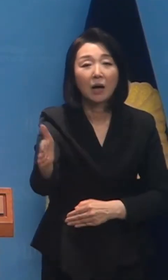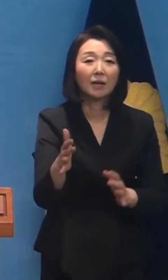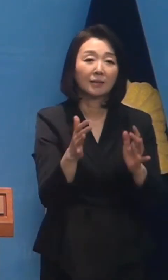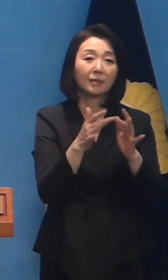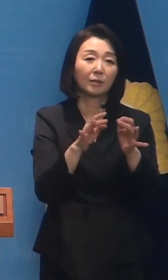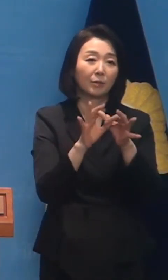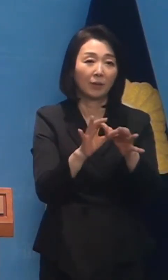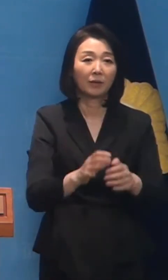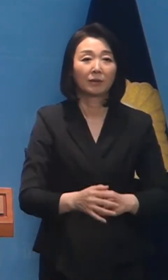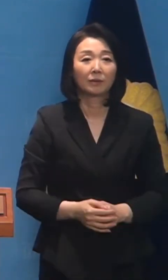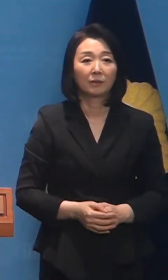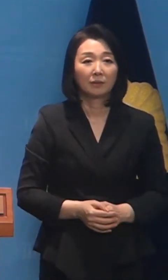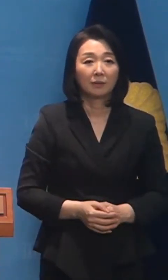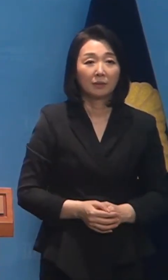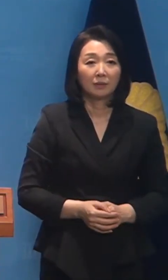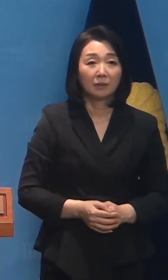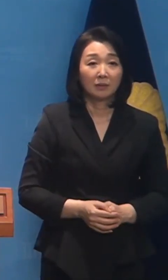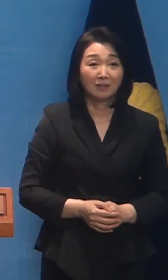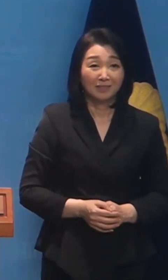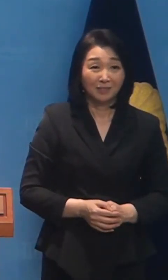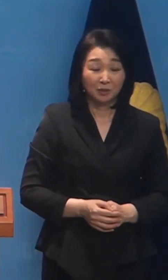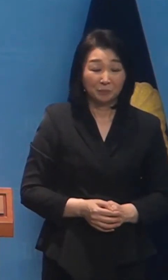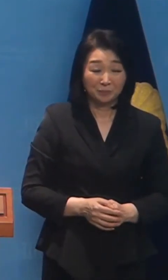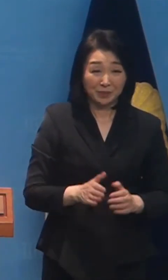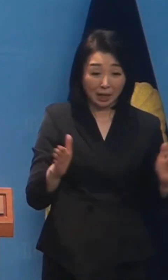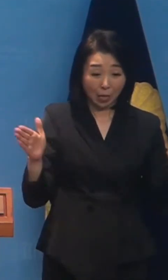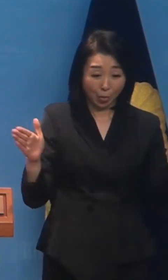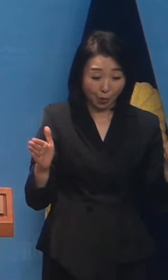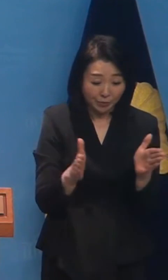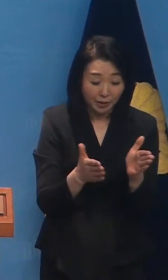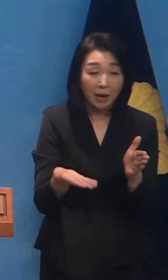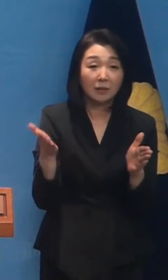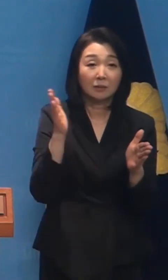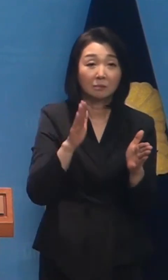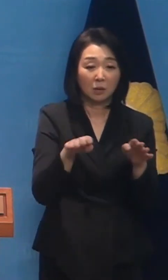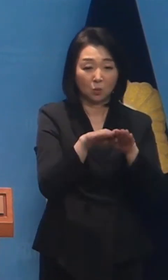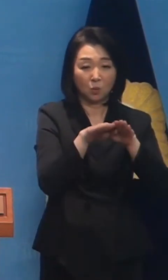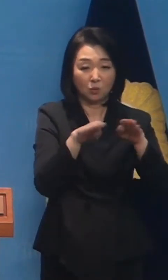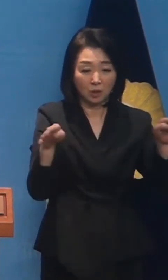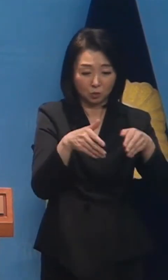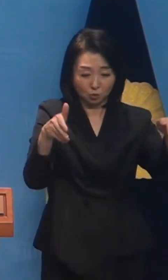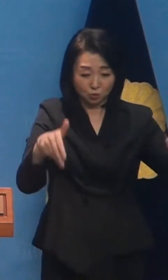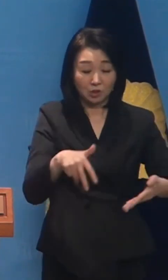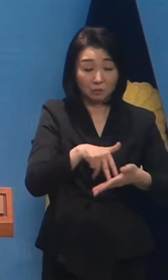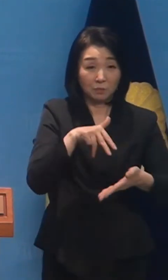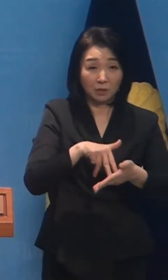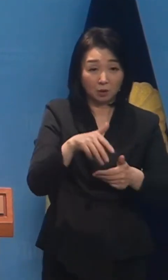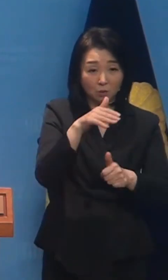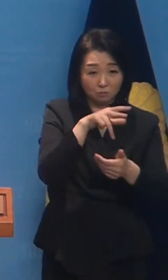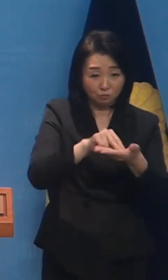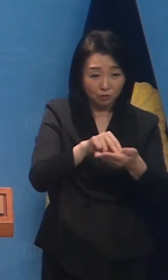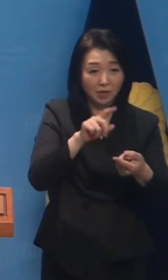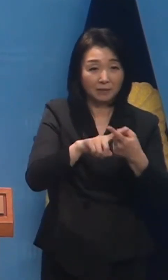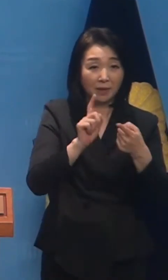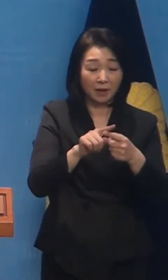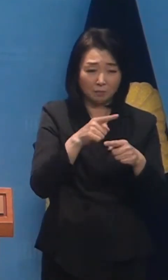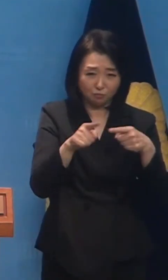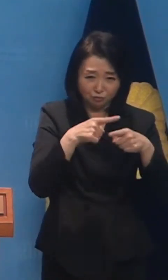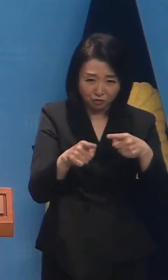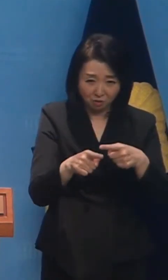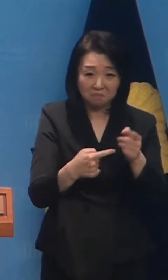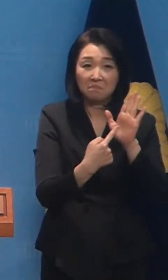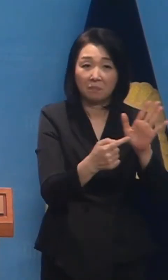매체입니다. 비록 규모는 작지만 공정하고 중립적인 시각으로 각종 현안에 대한 날카로운